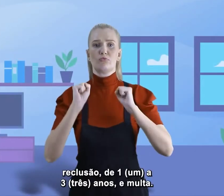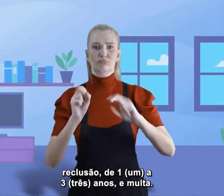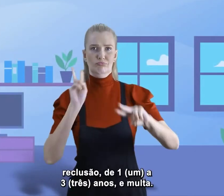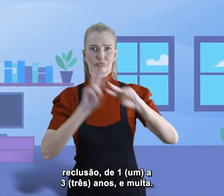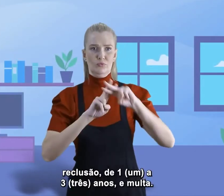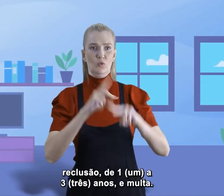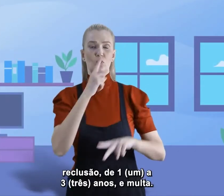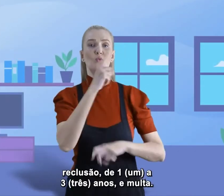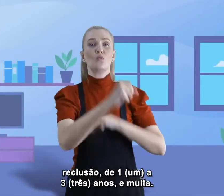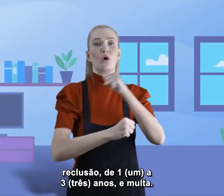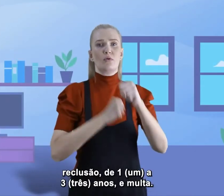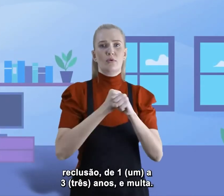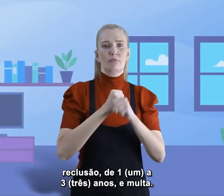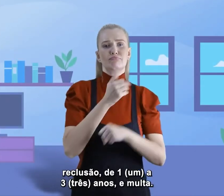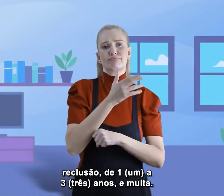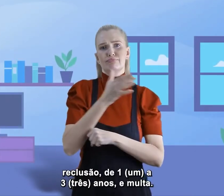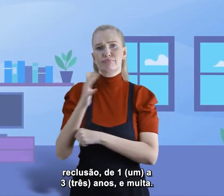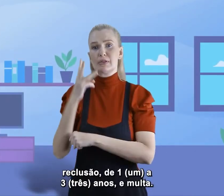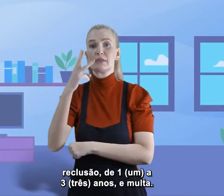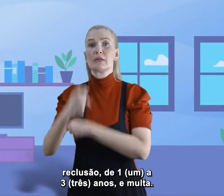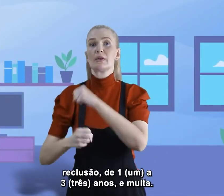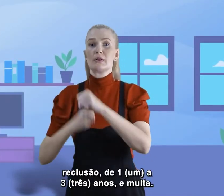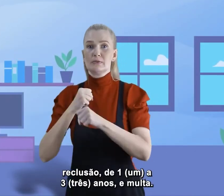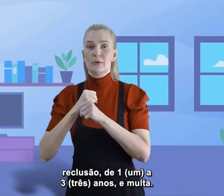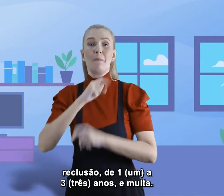reclusão de 1 a 3 anos e multa.